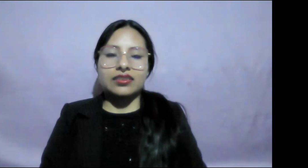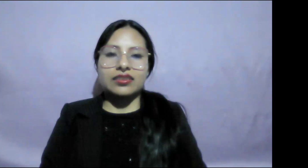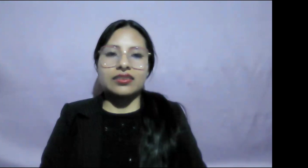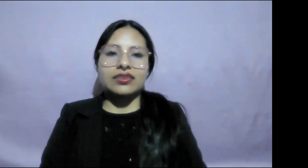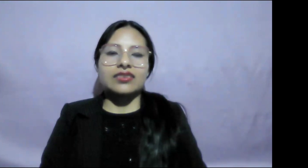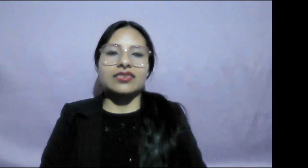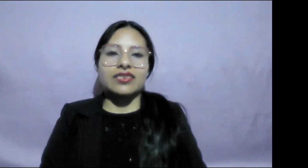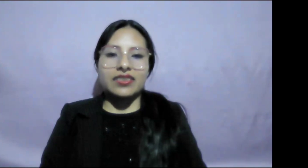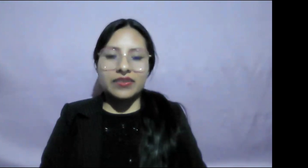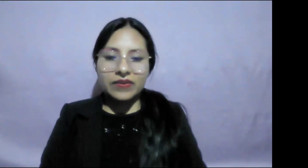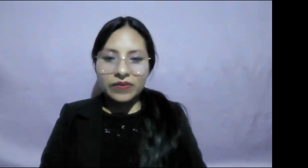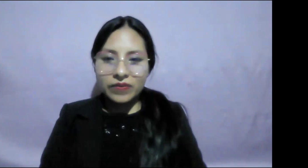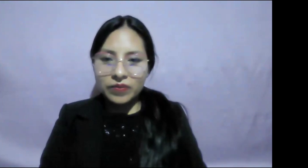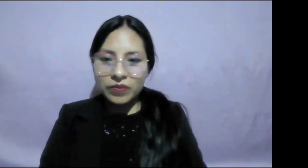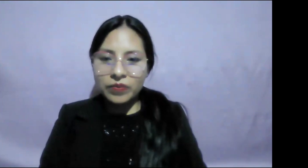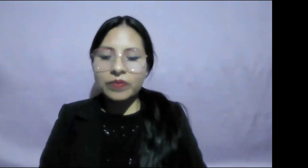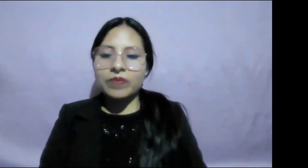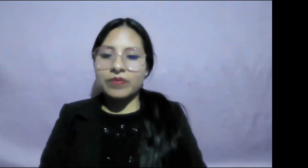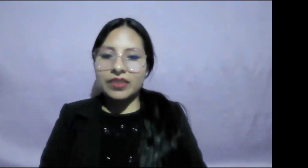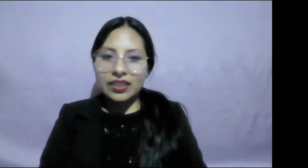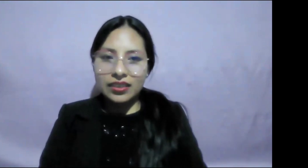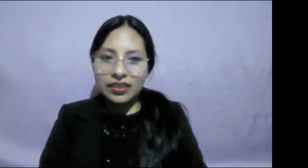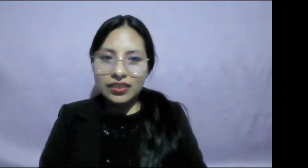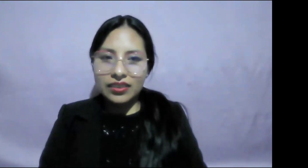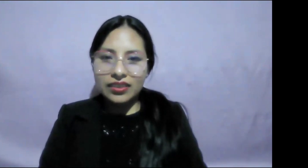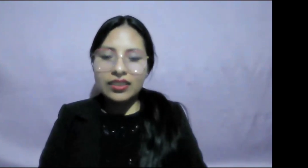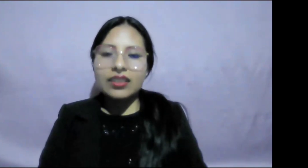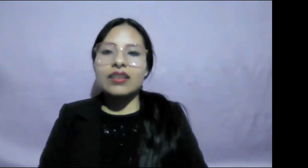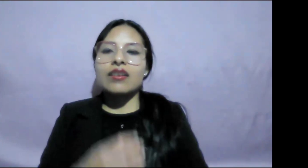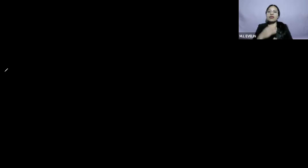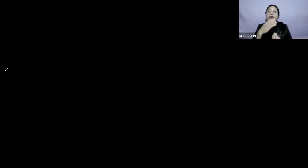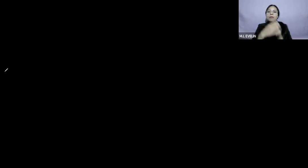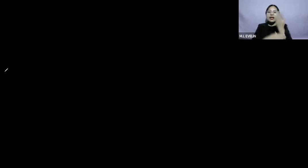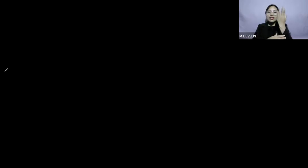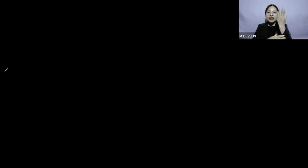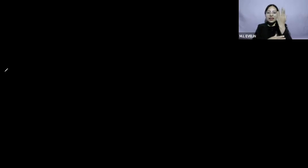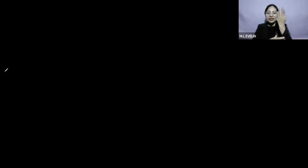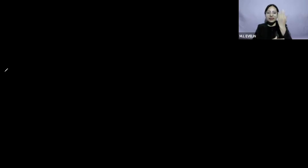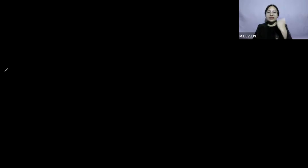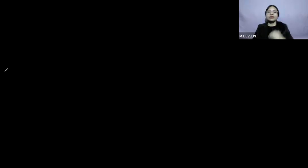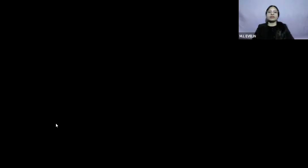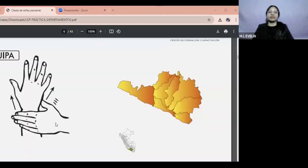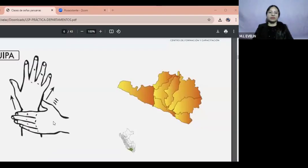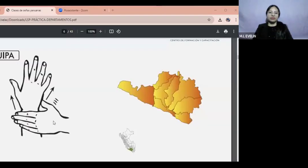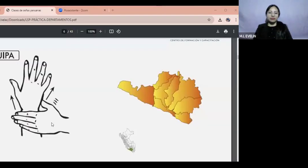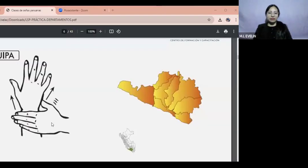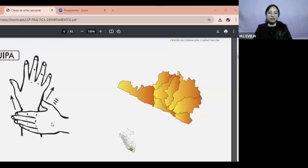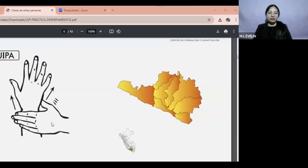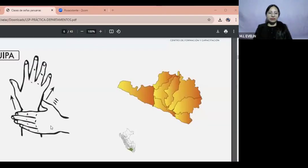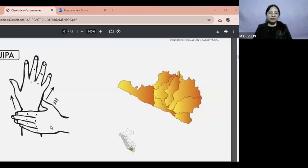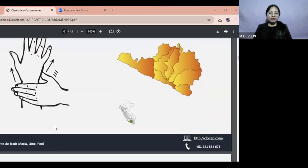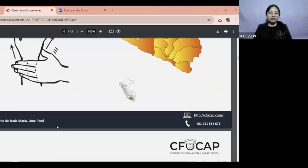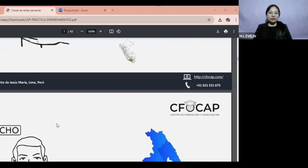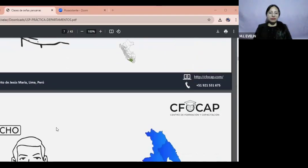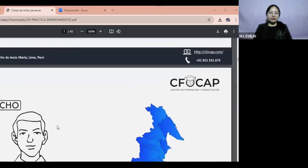esperemos que en el transcurso de la clase pueda mejorar tu conexión